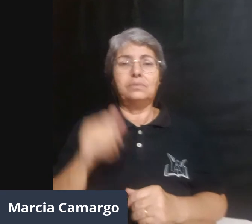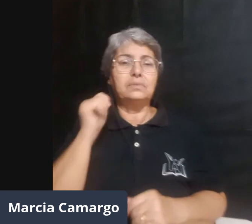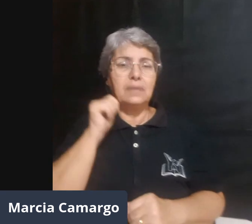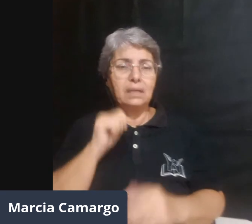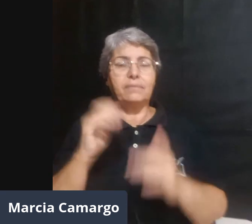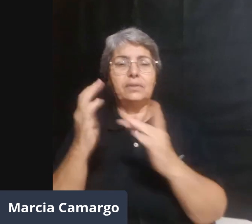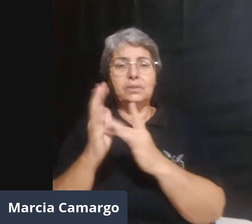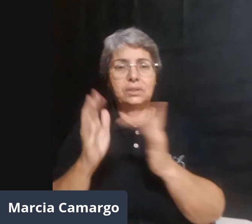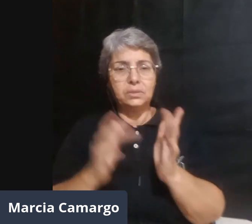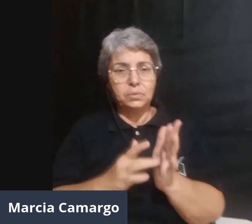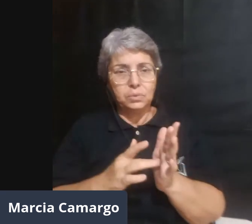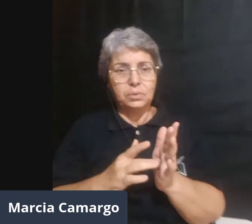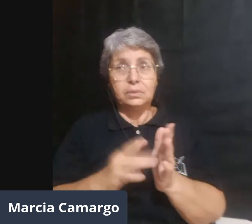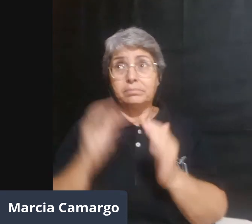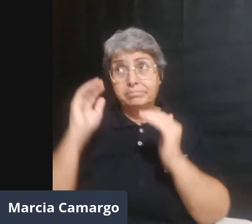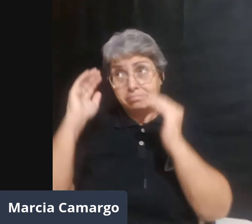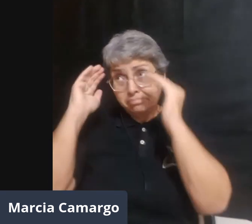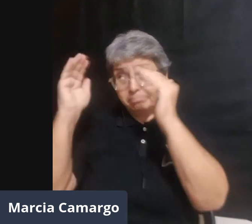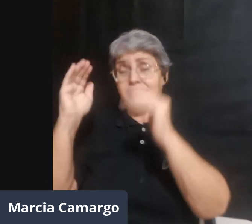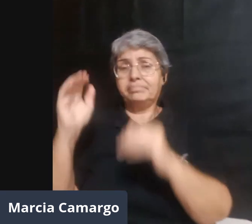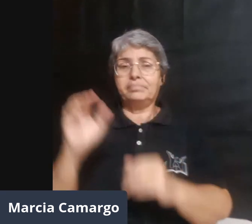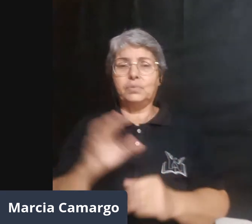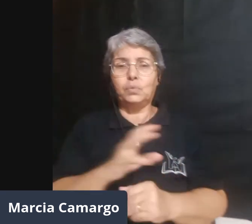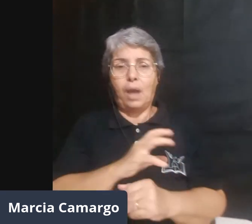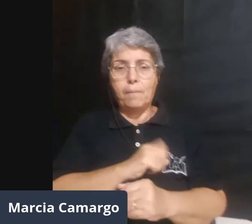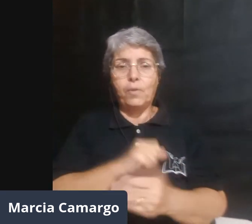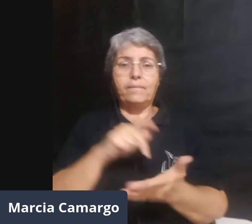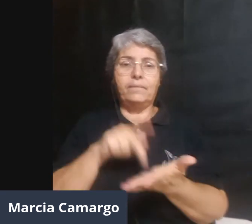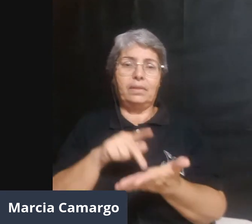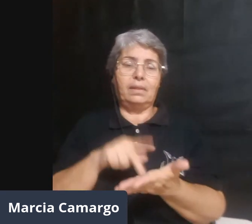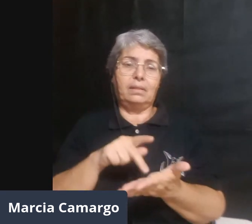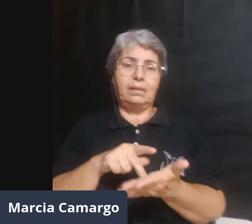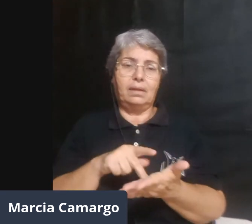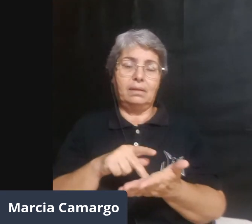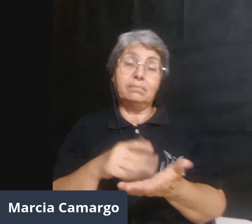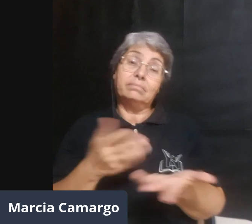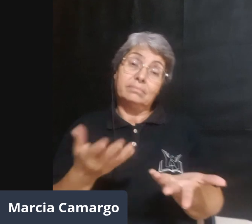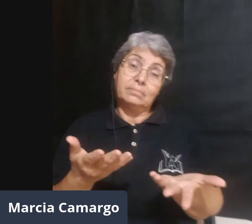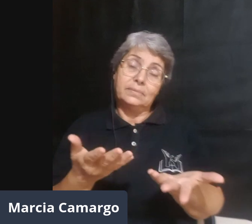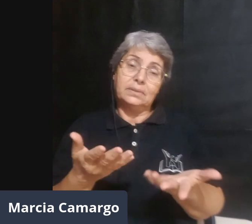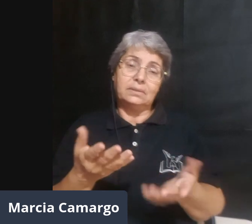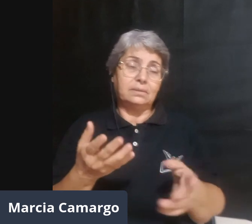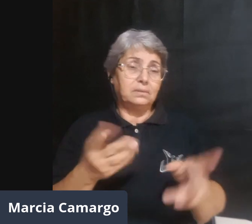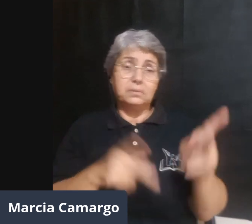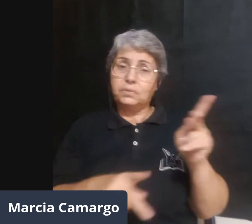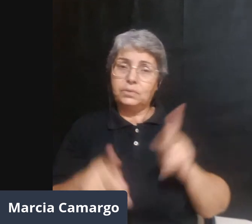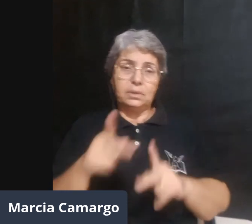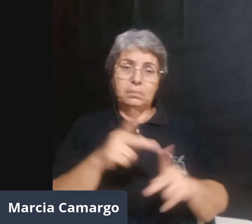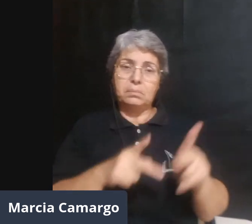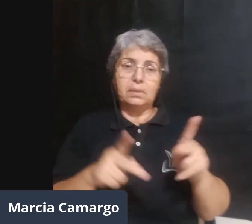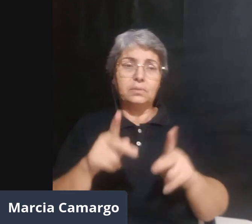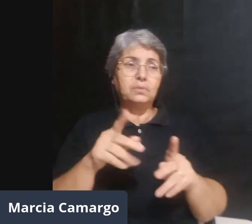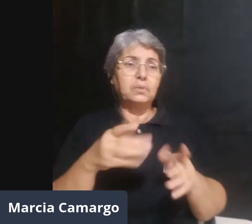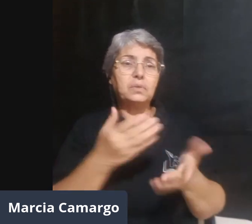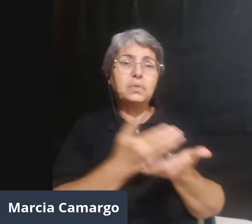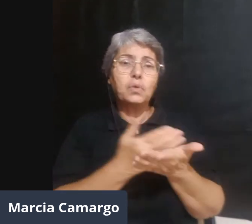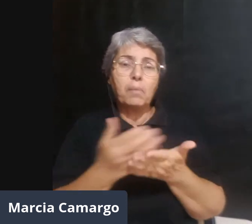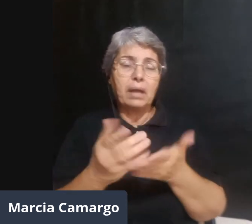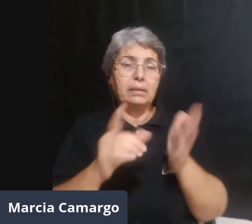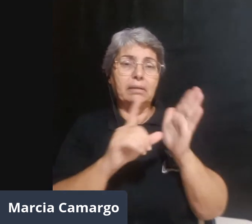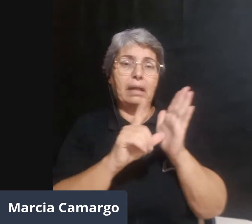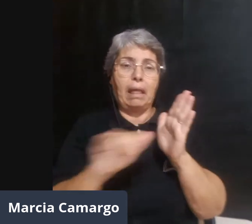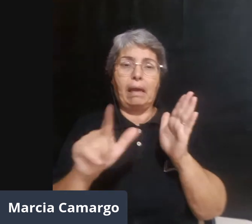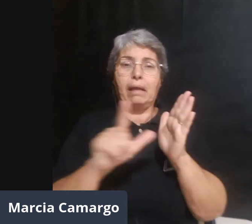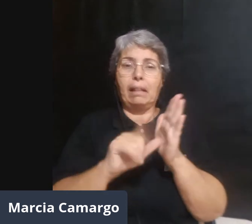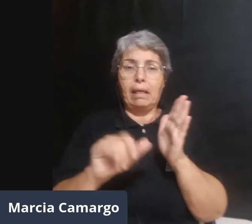condição de abandono, os atos religiosos são manchados pelo legalismo. A fé